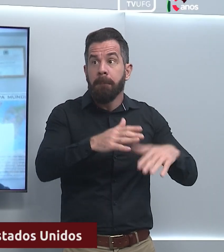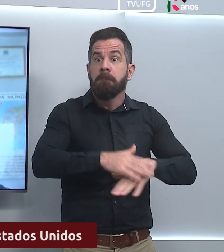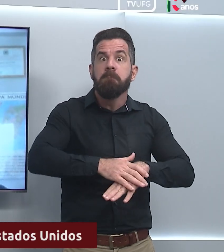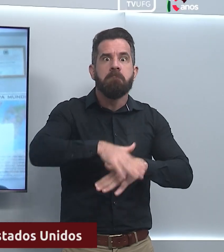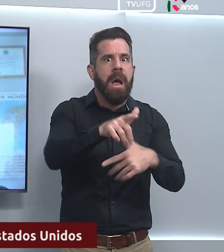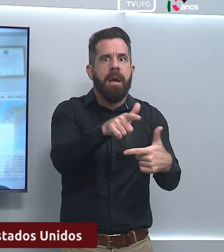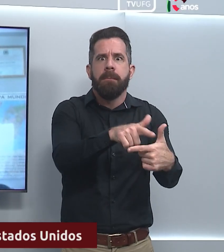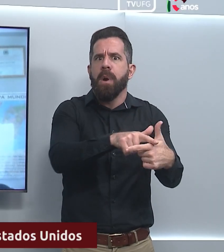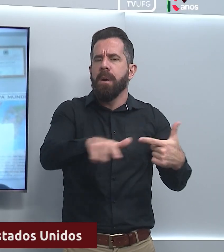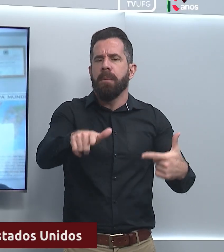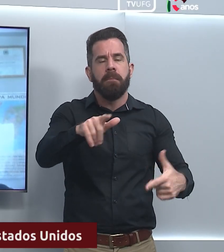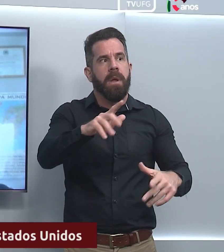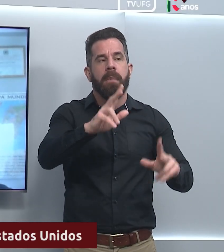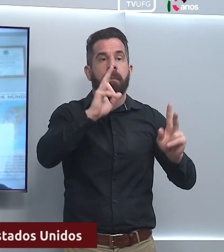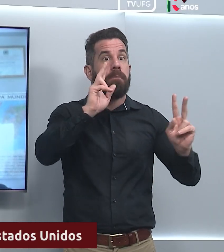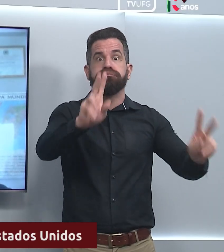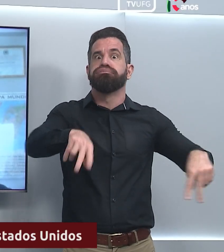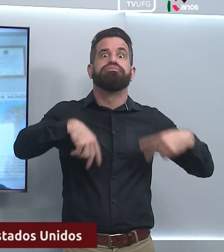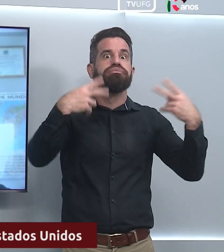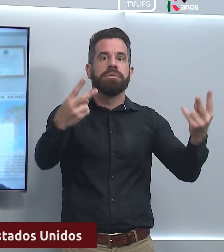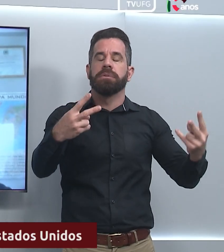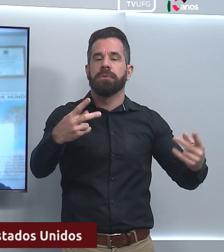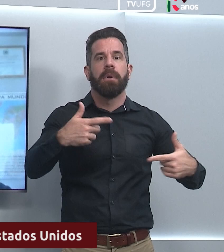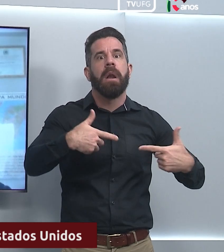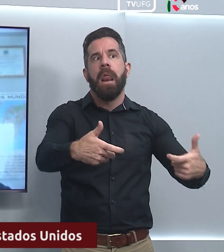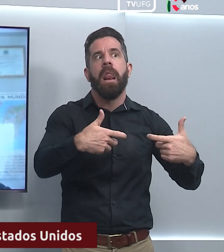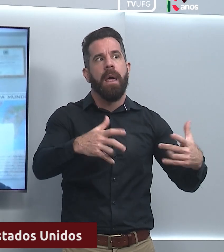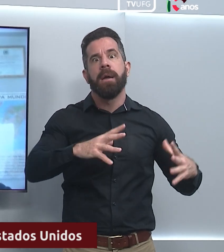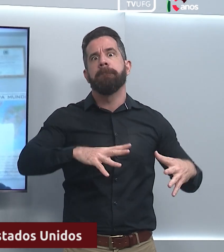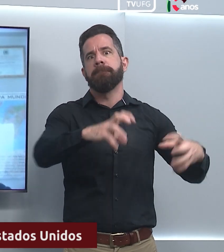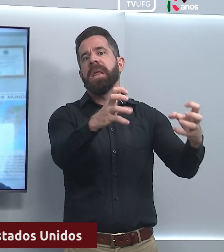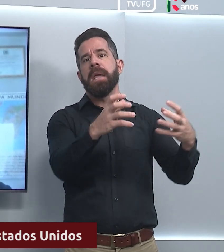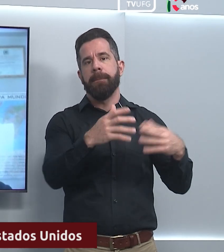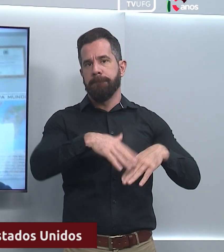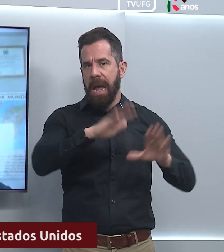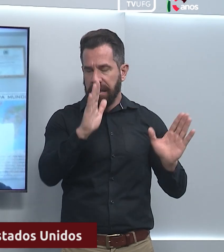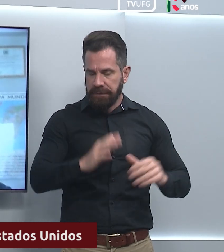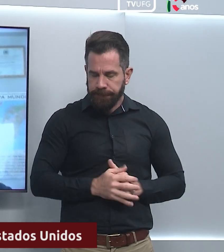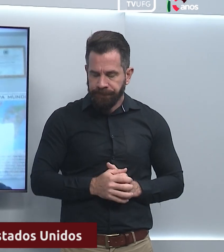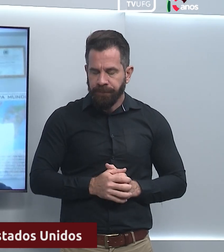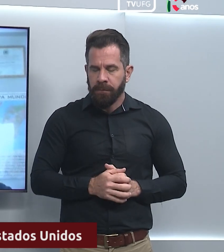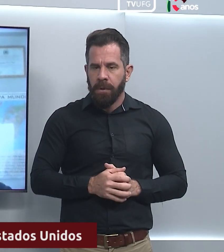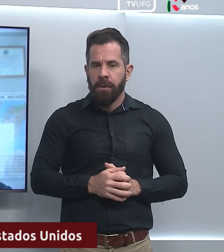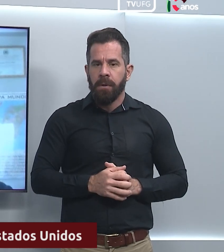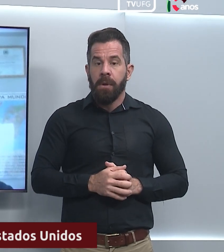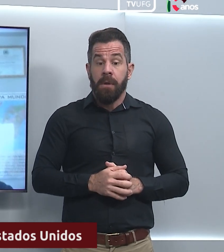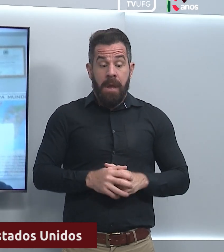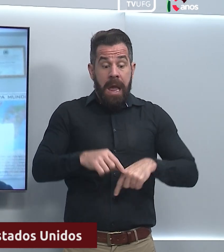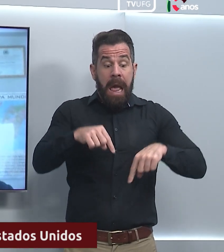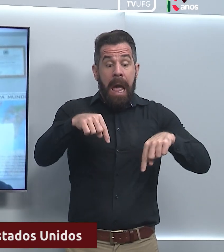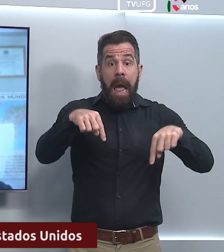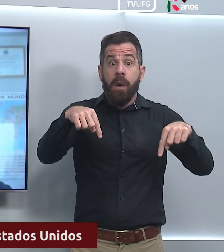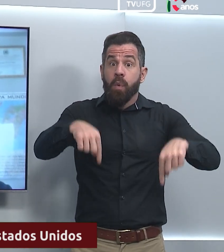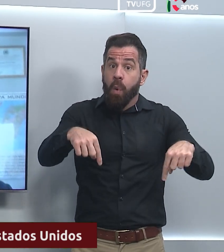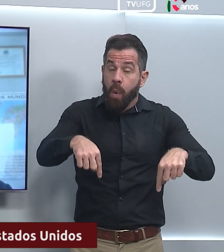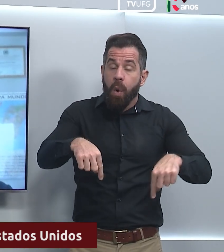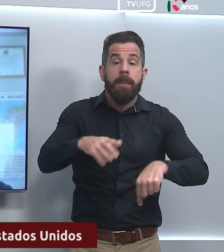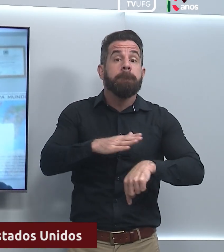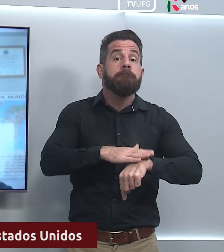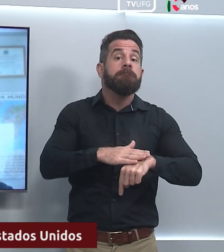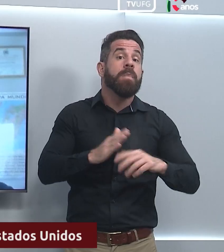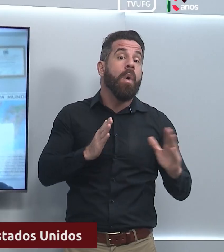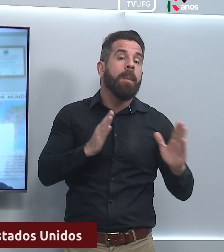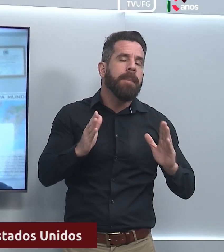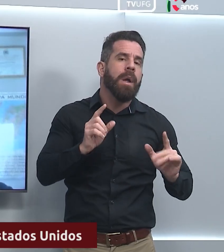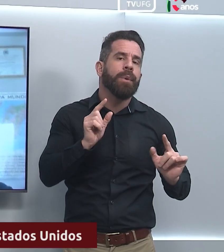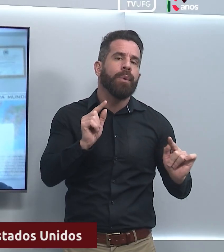mais a tensão entre os dois países. No momento, a narrativa que se coloca é que